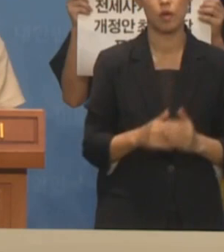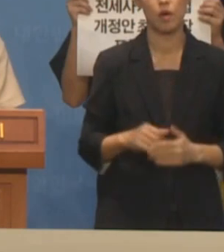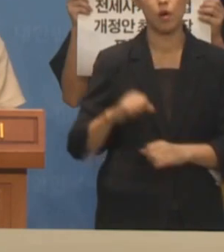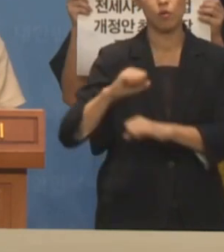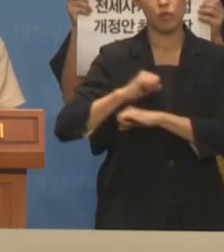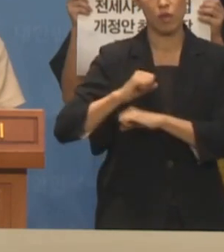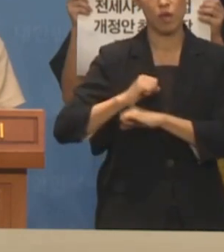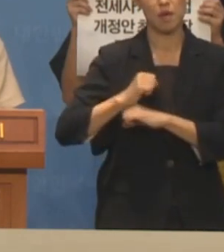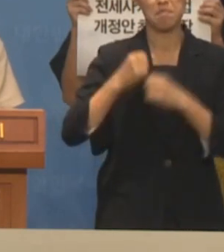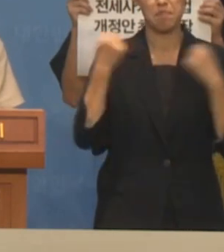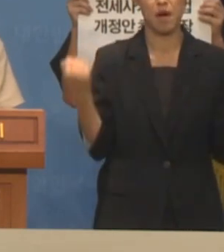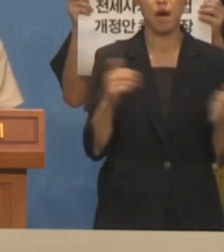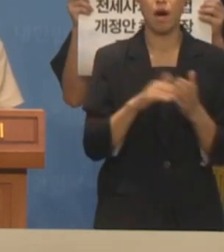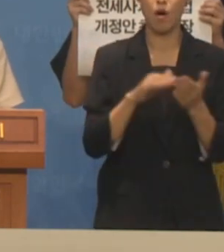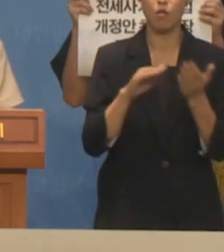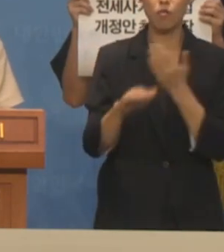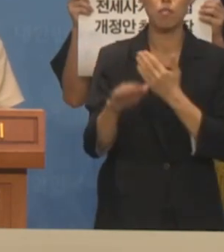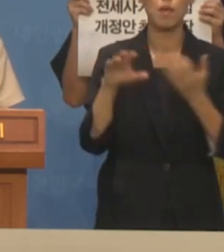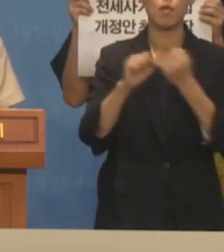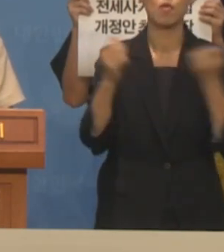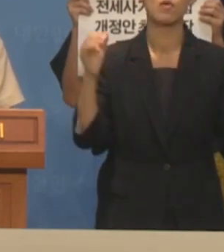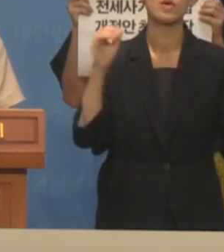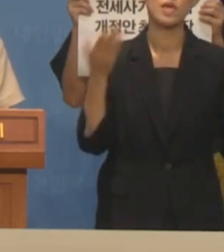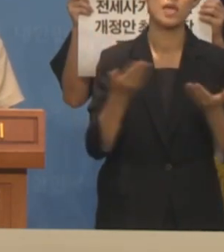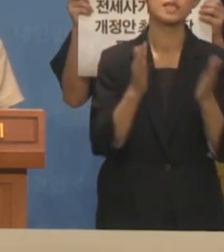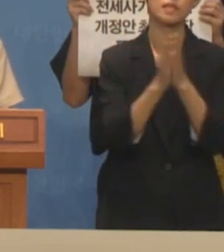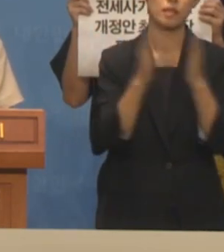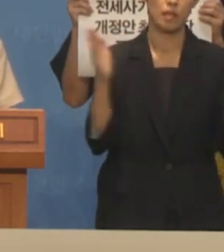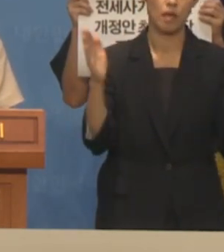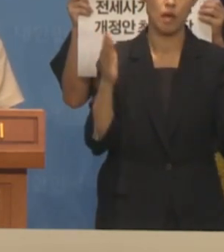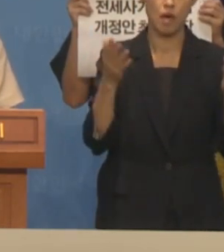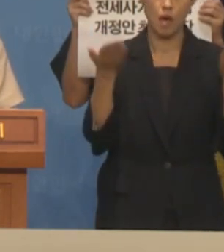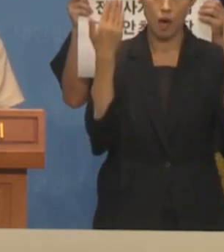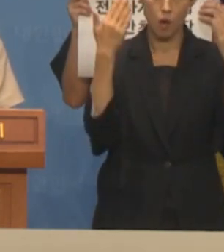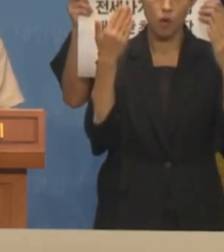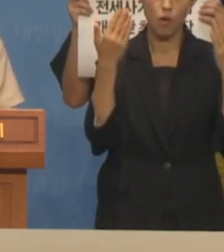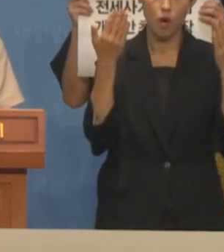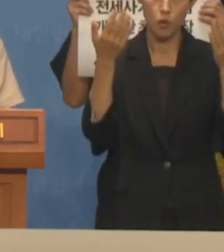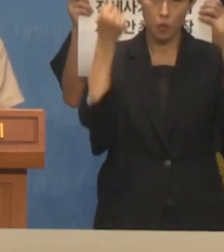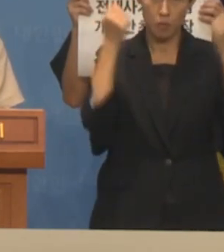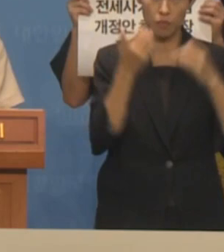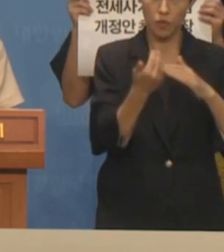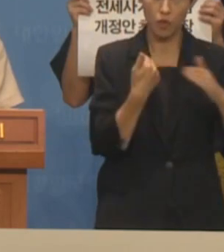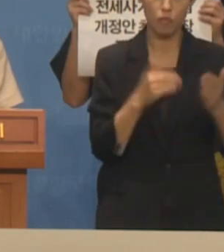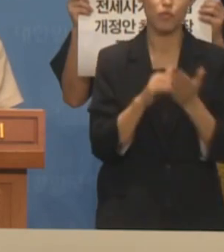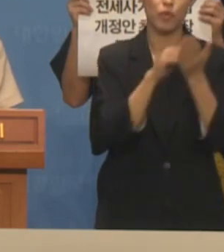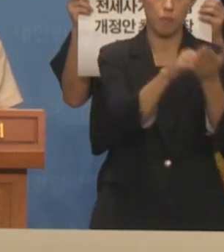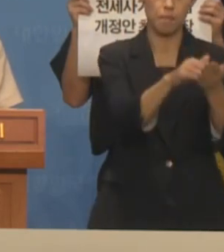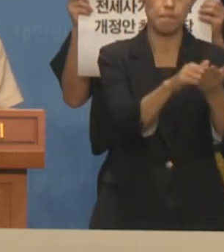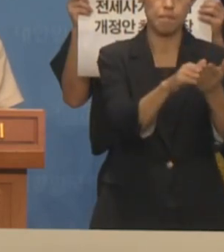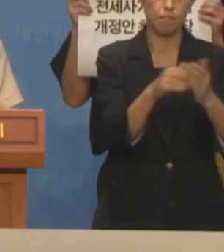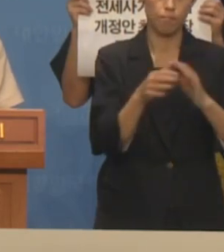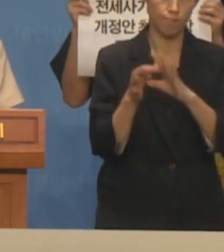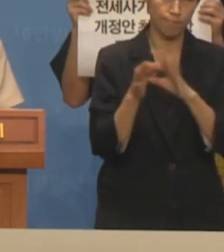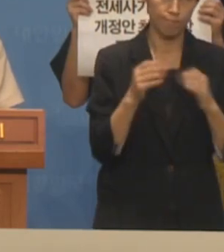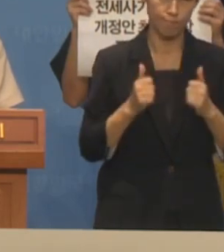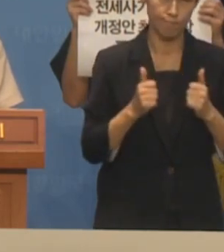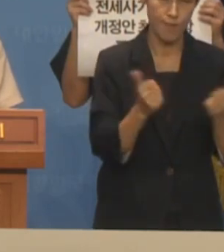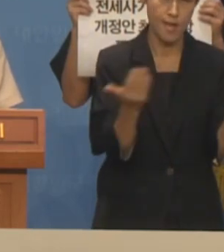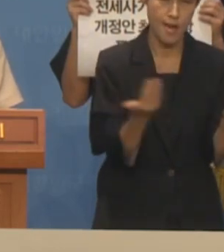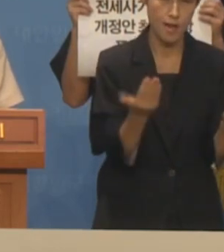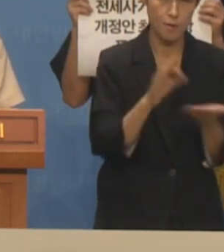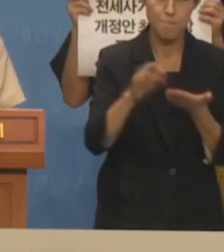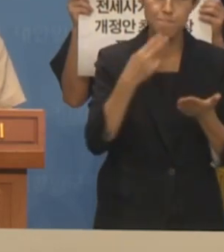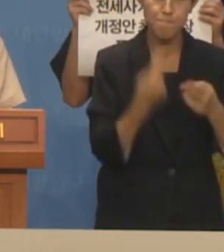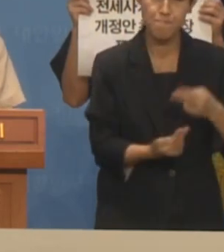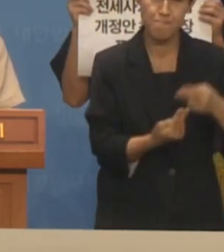면접을 보고 전역하자마자 바로 일을 시작하여 졸업 전에 취업하고 지금 10년 넘게 휴직 한 번 하지 않고 일하면서 낭비하지 않고